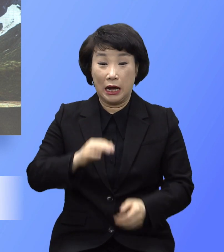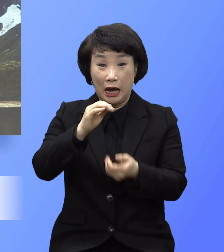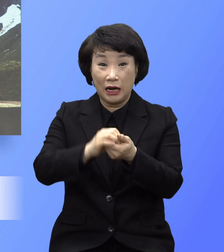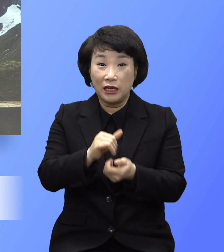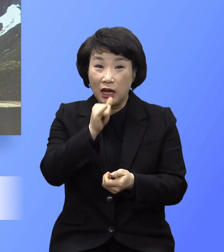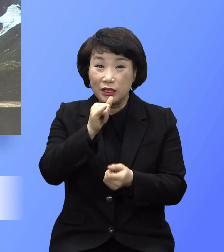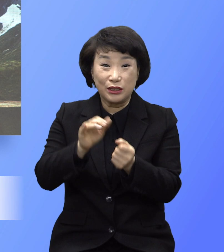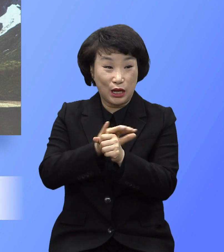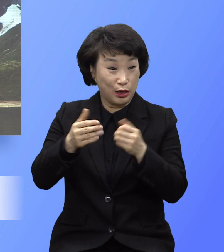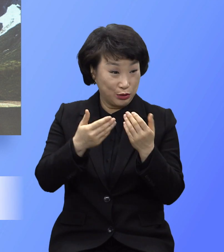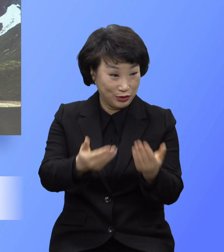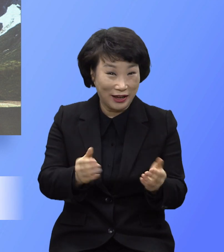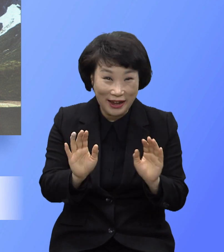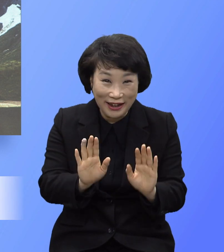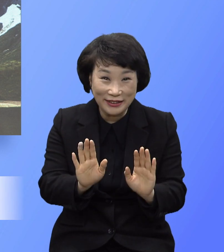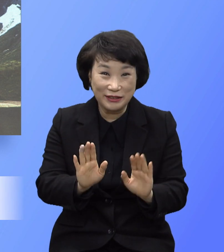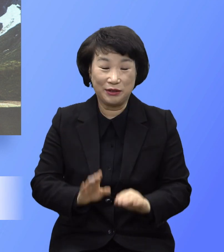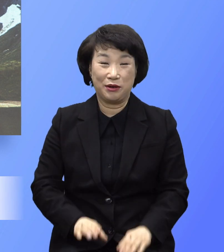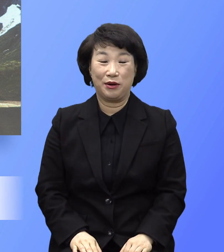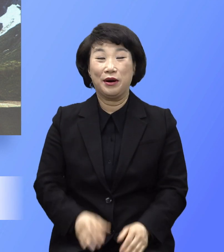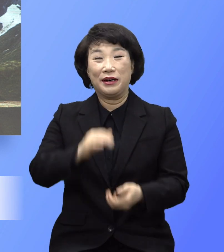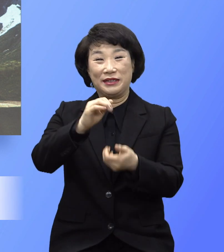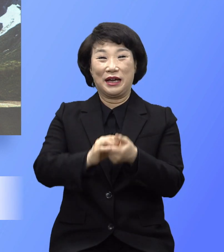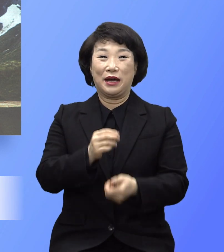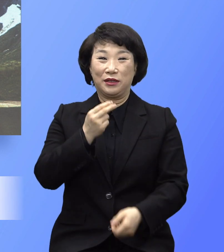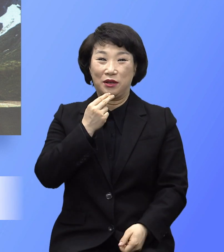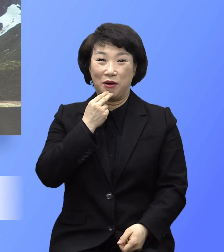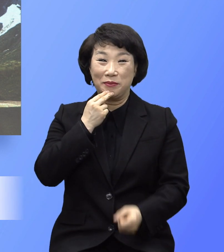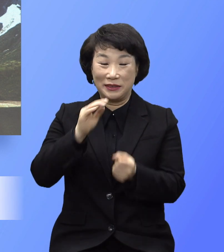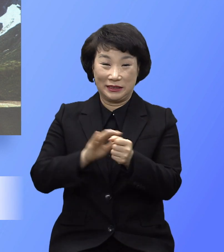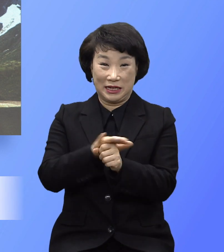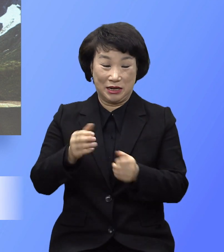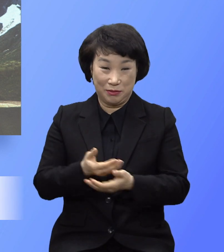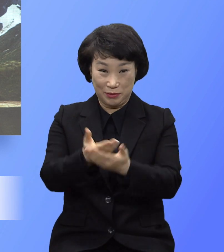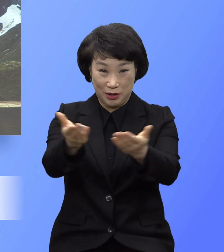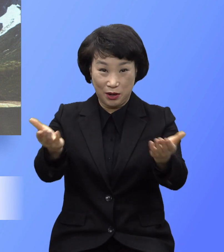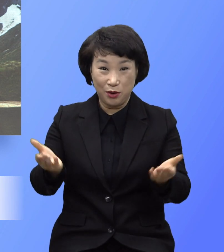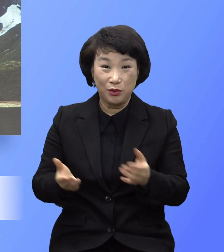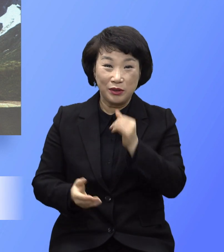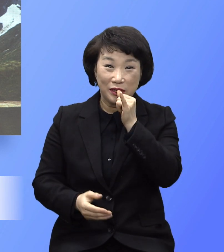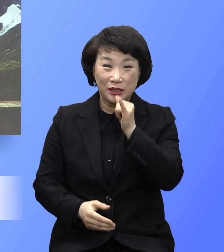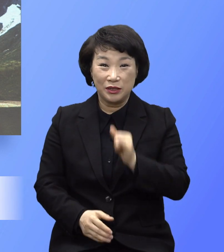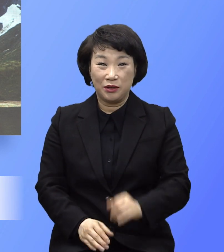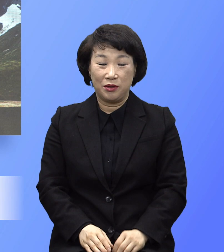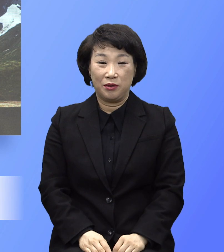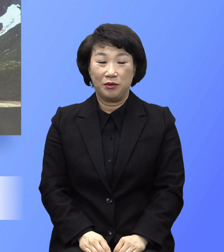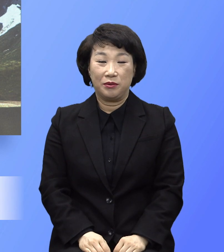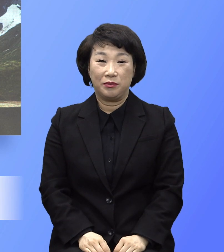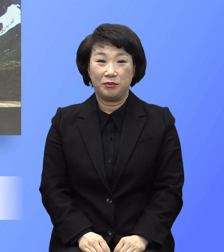한계가 있는 사랑이 아니라 제한이 없는 사랑을 베푸셨으니